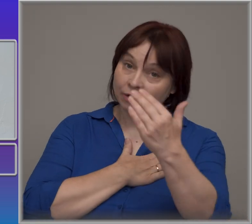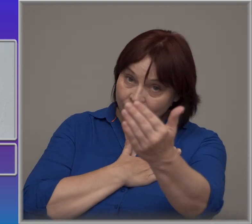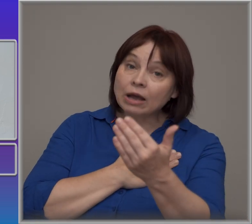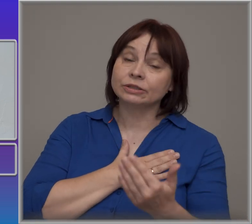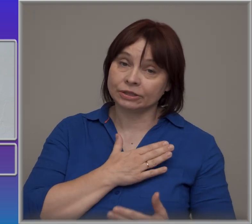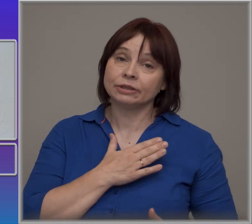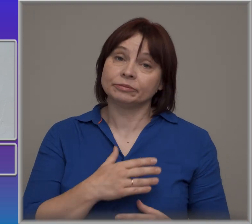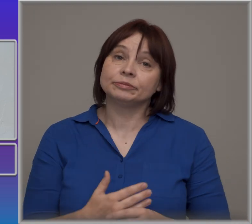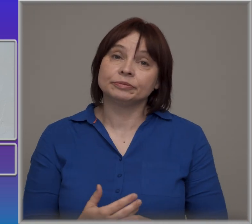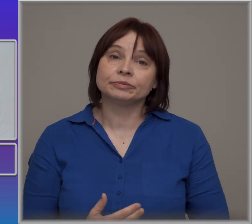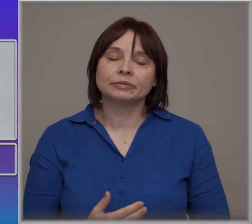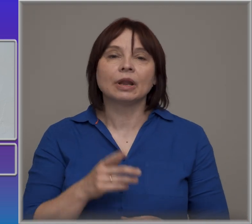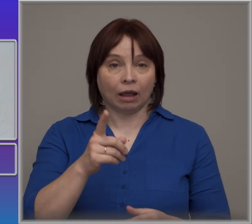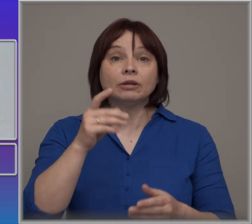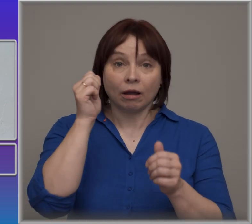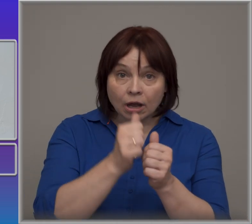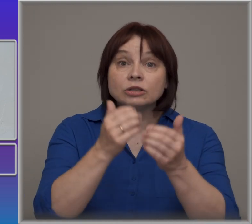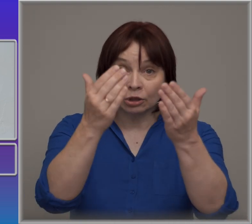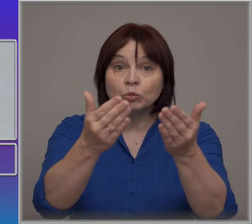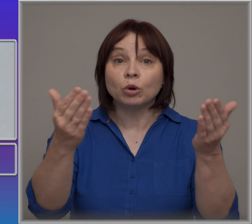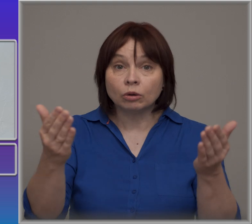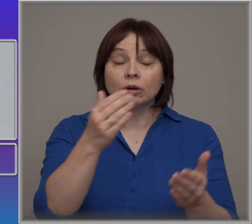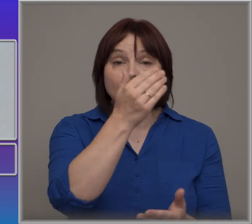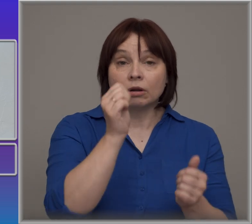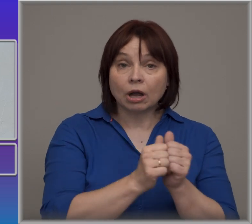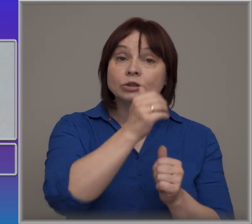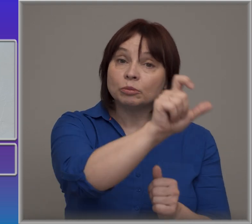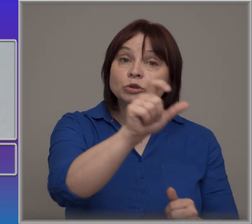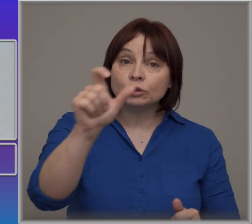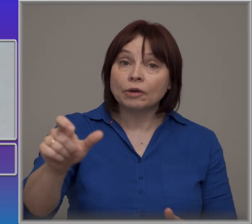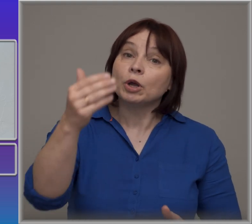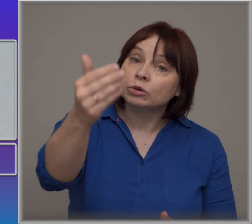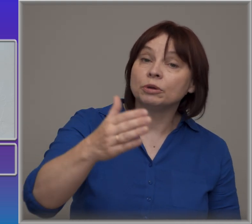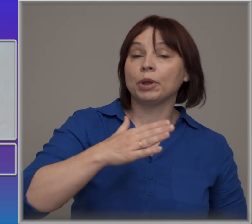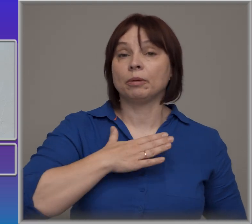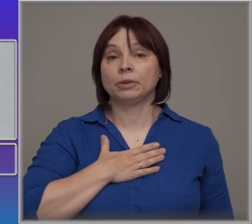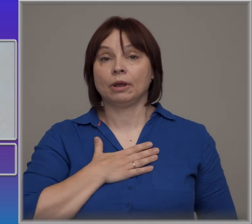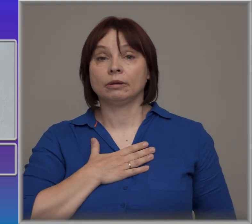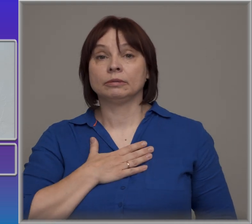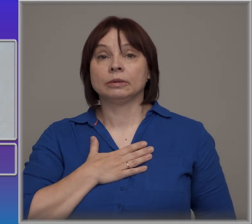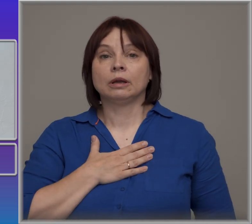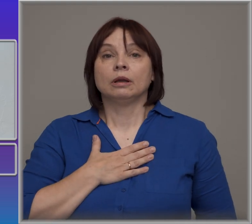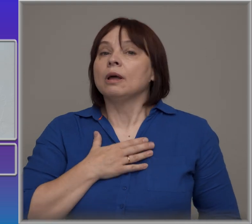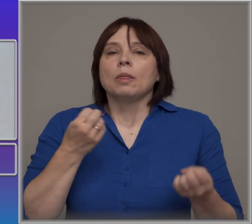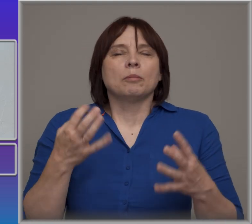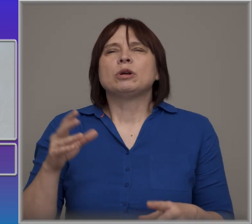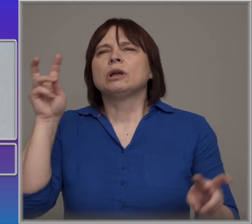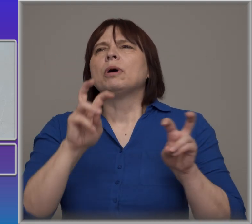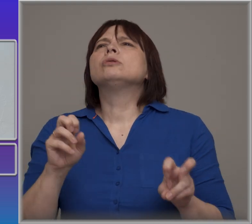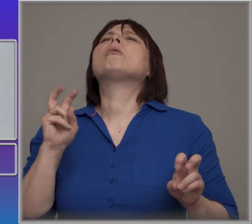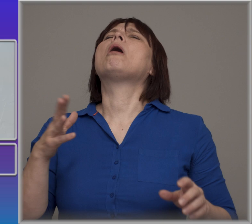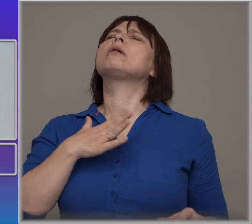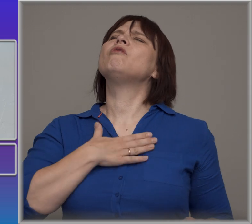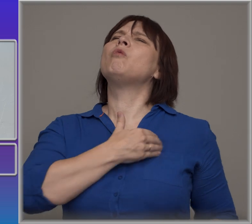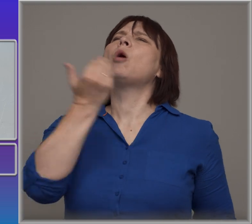каждого из нас драгоценное. Не то, чтобы просто, мы часто ищем, что такое воля Божия, как ее найти для меня, для моей